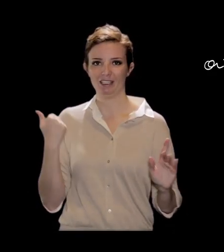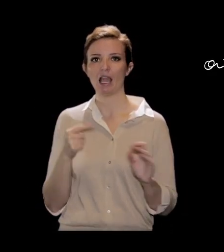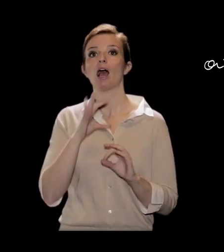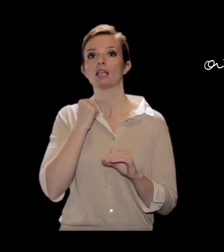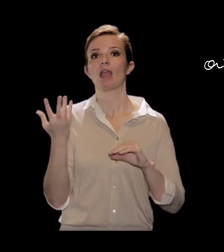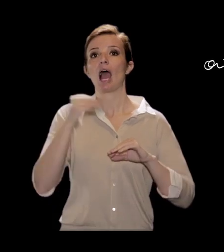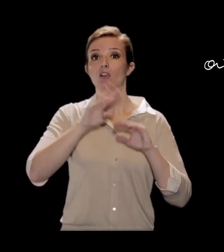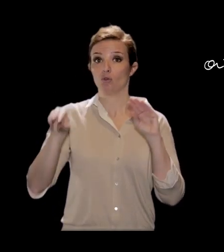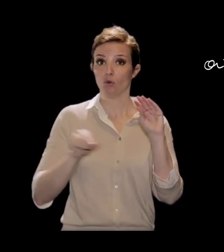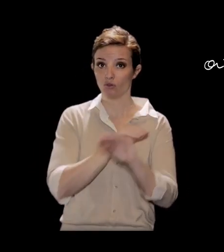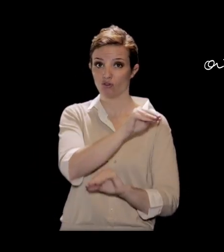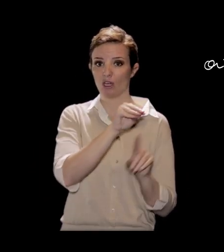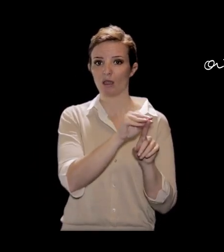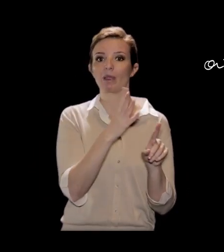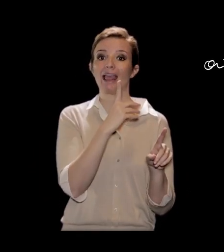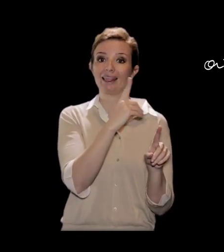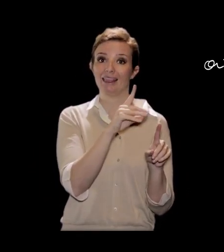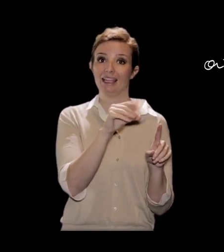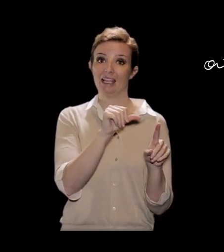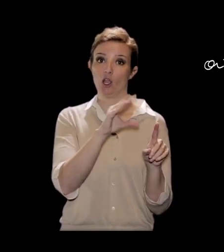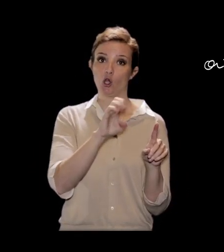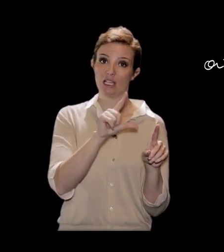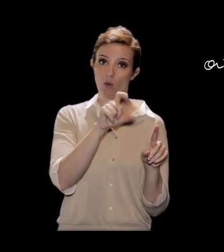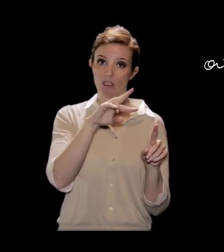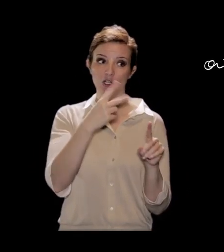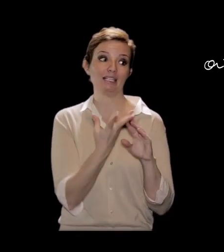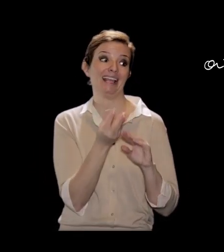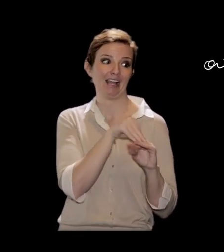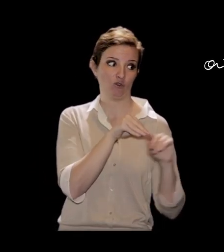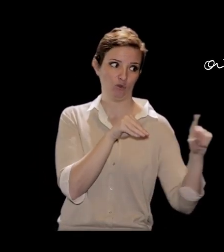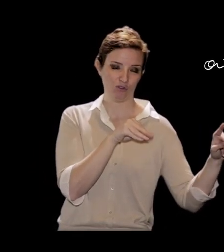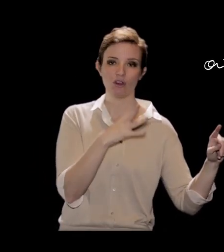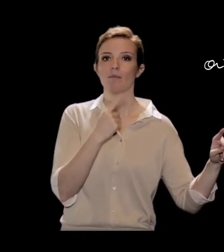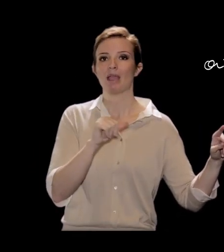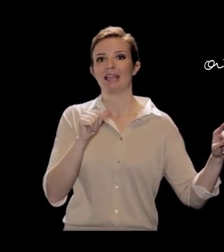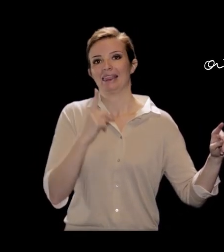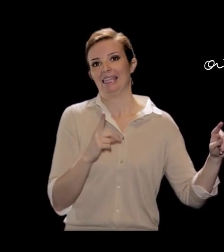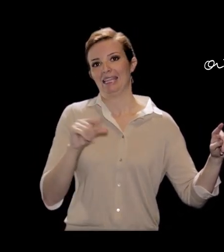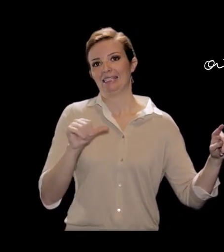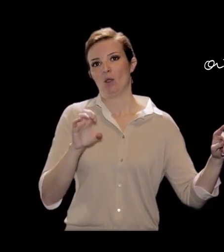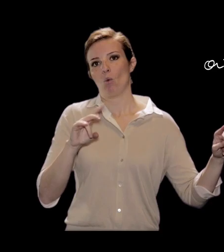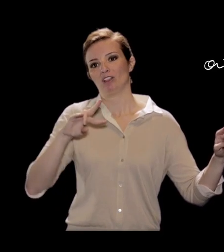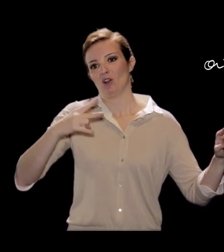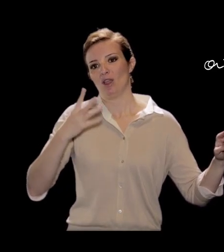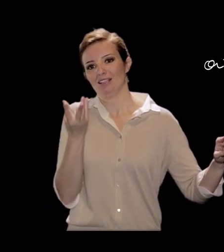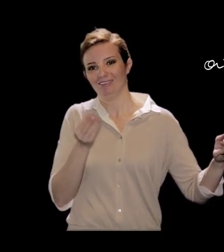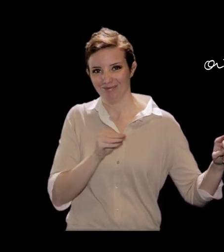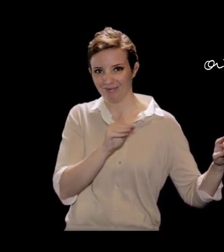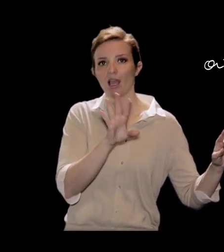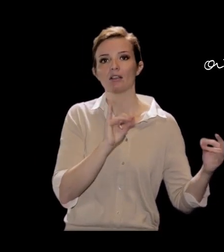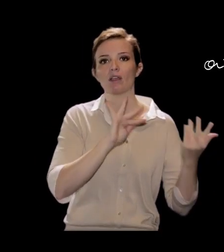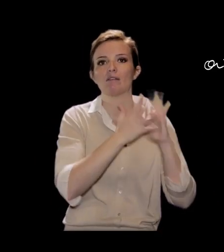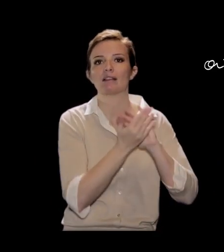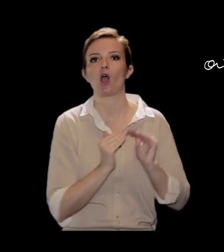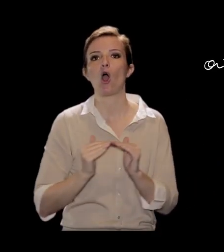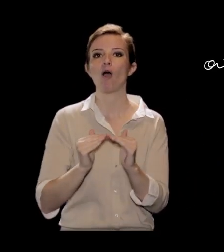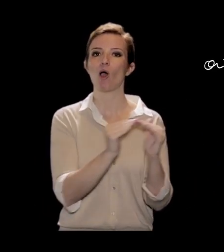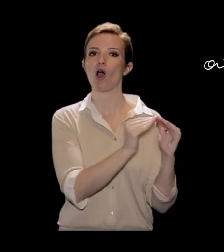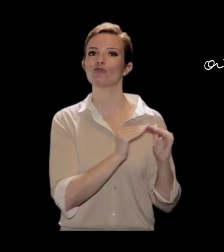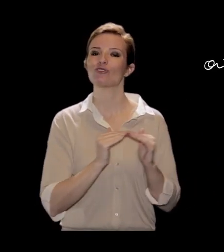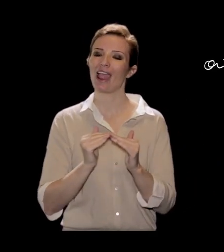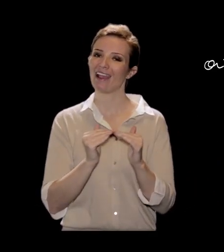verrà sommato a questo e d sen quadro x che verrà evidentemente sommato a questo e verrà ricondotta facilmente a omogenea la nostra